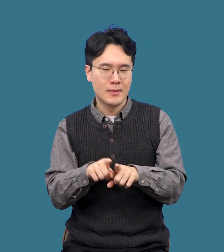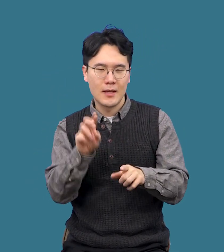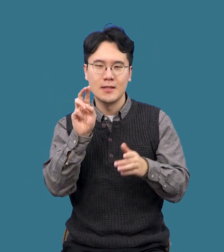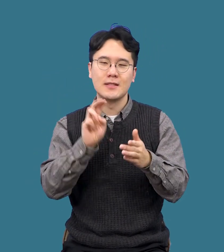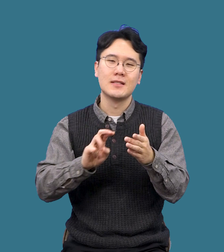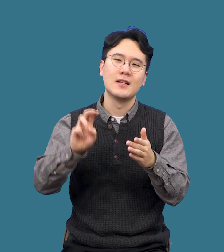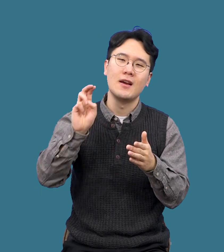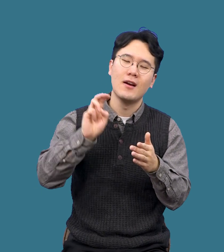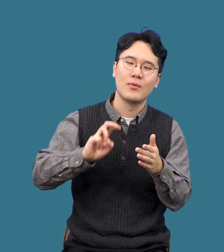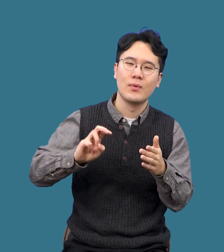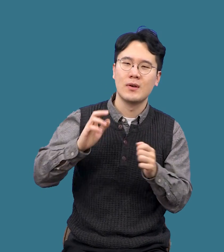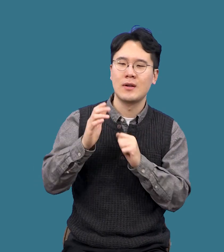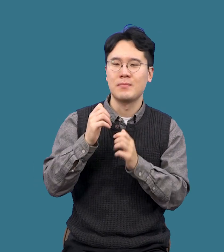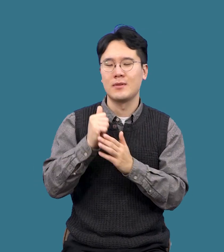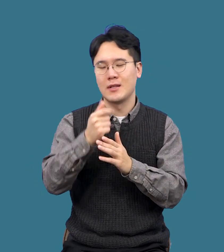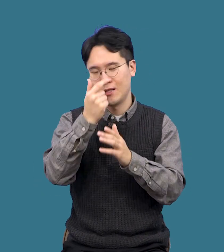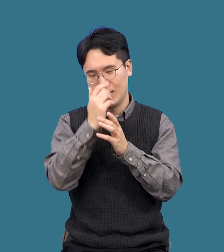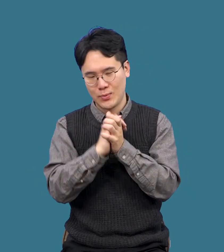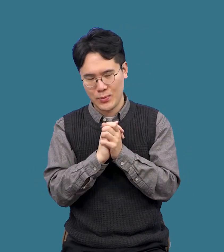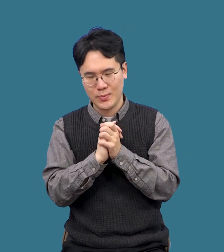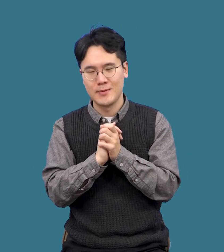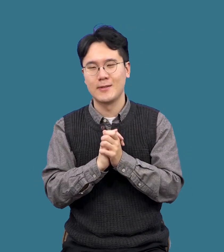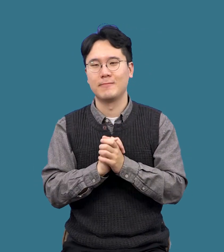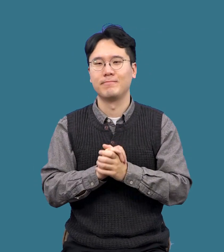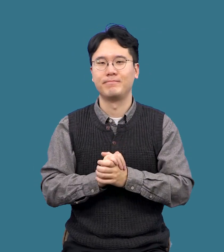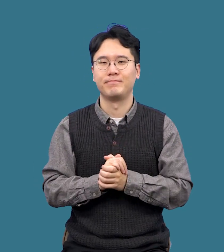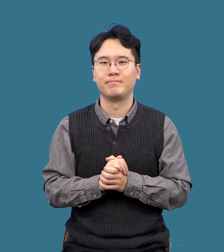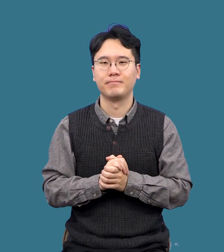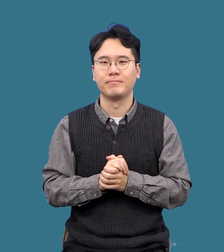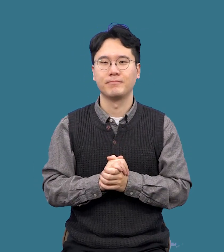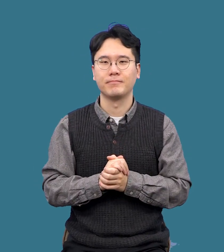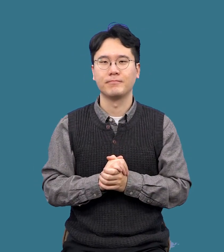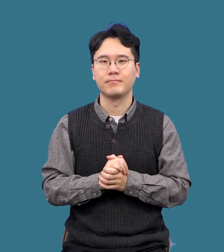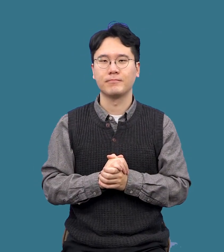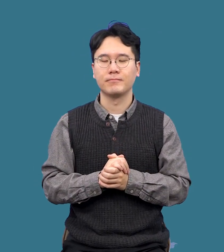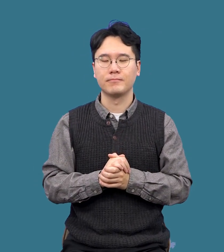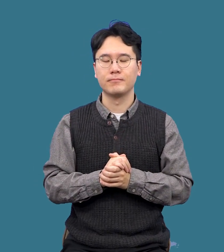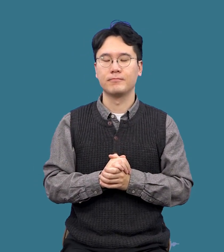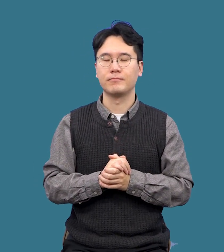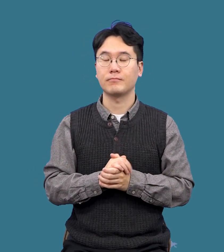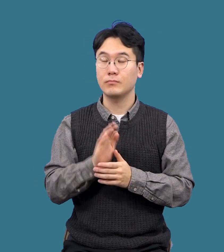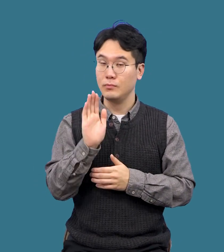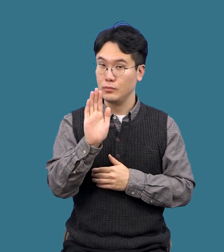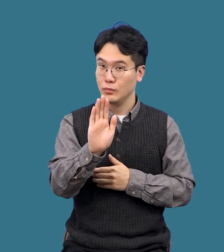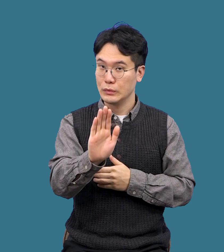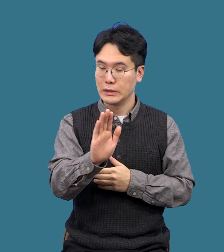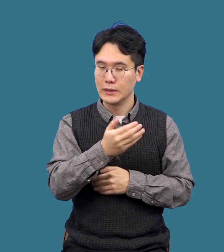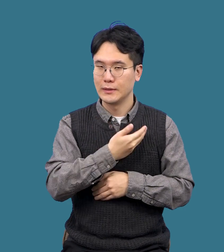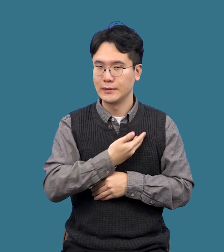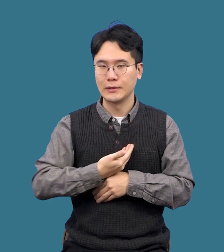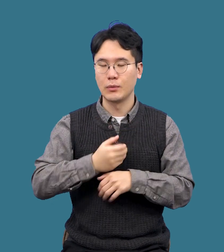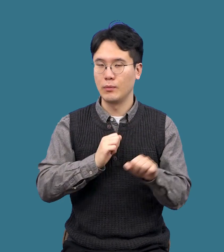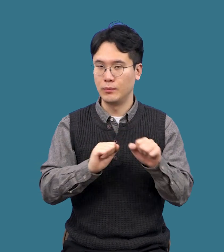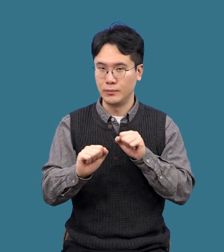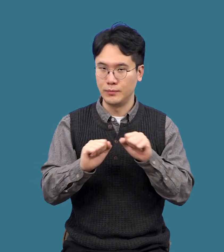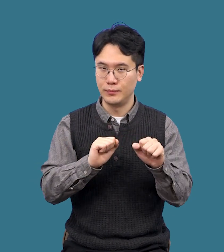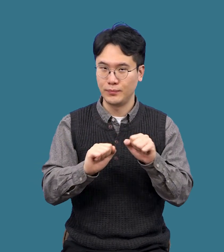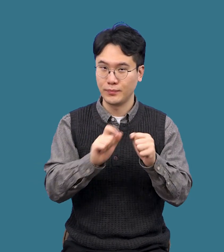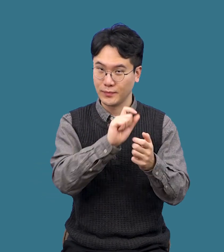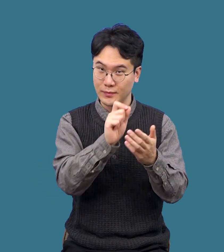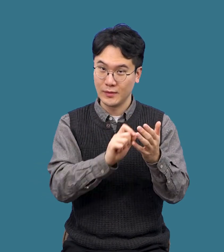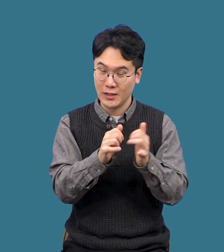찬양하고 함께 기도합니다. 후일 사도행전의 기자인 누가는 바로